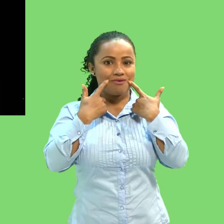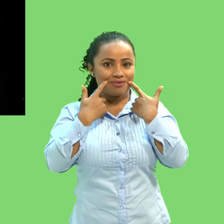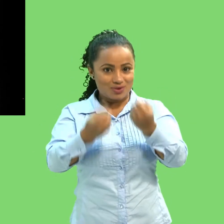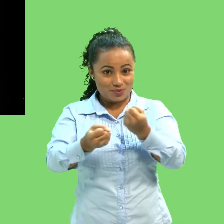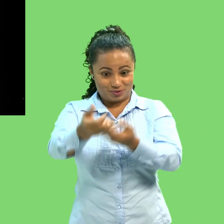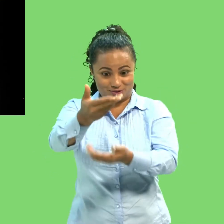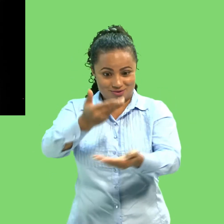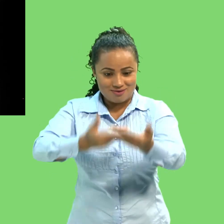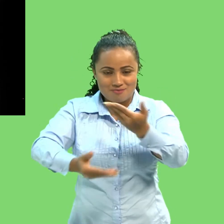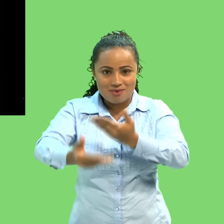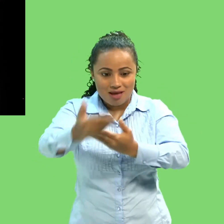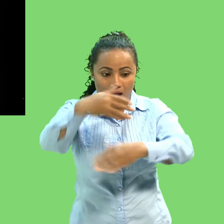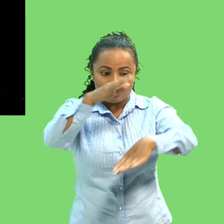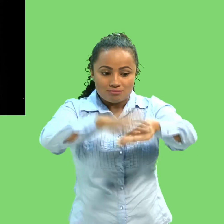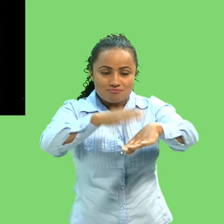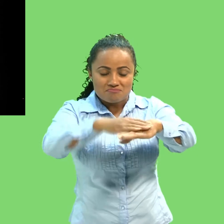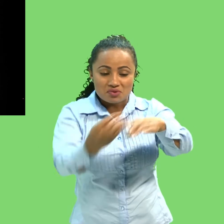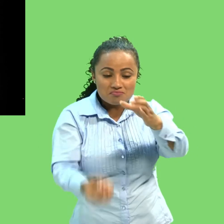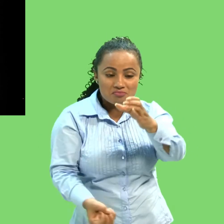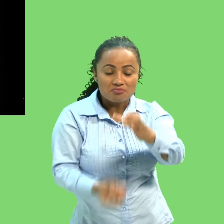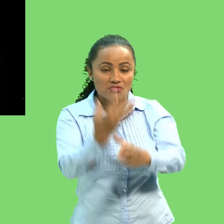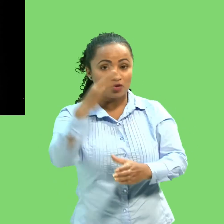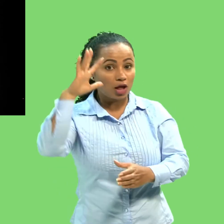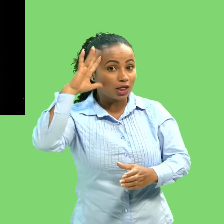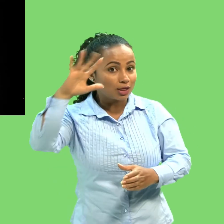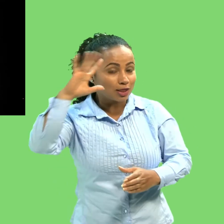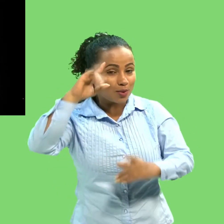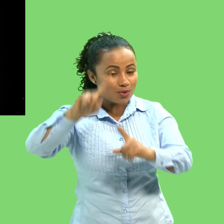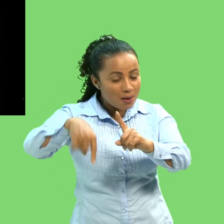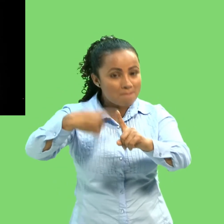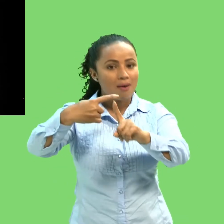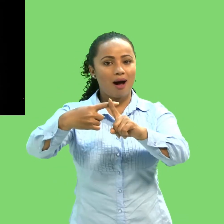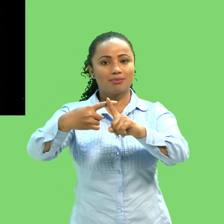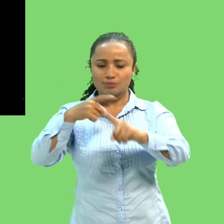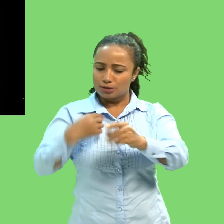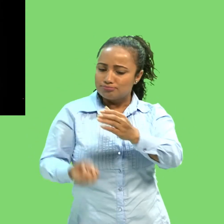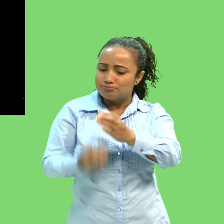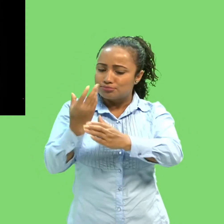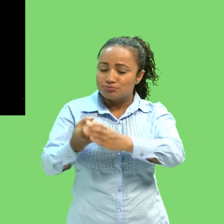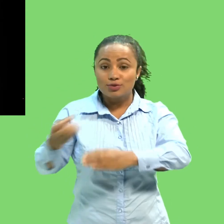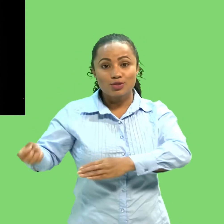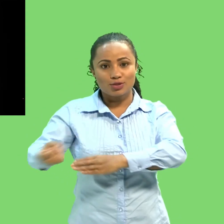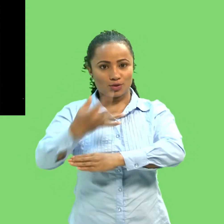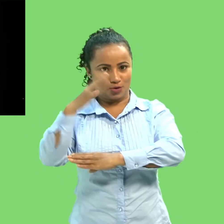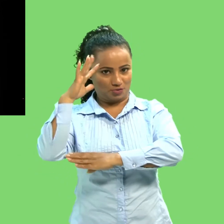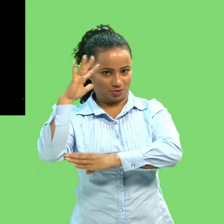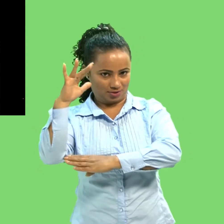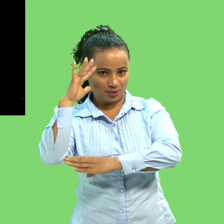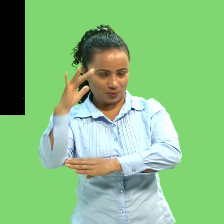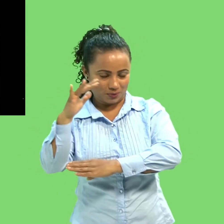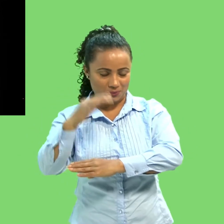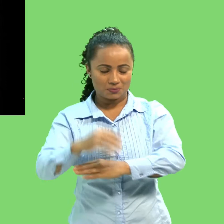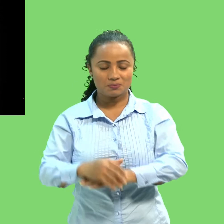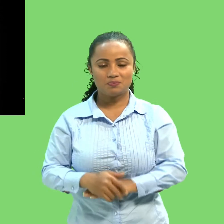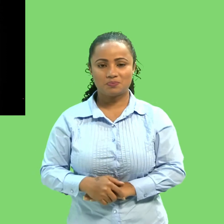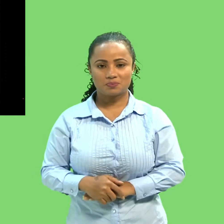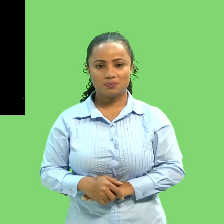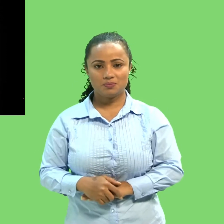aplicada criar novas teorias. Então há novas teorias sendo criadas. Certo?